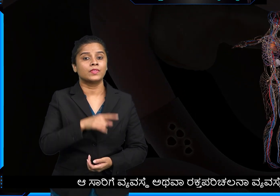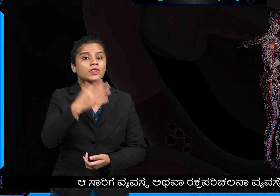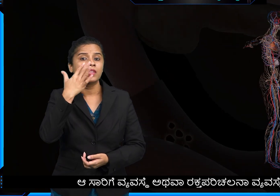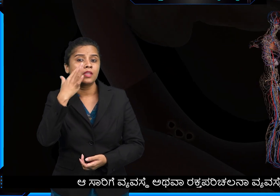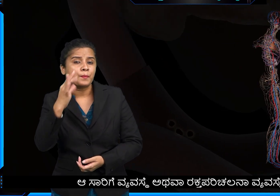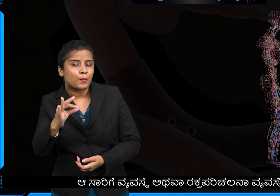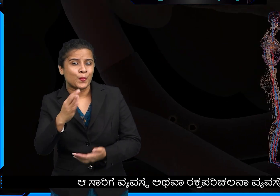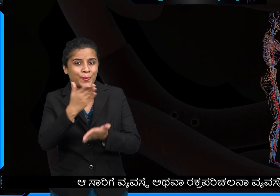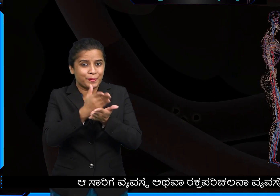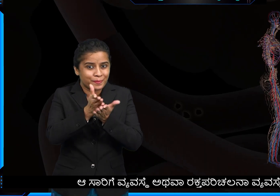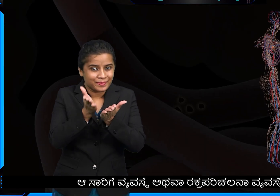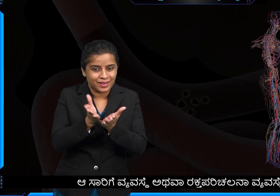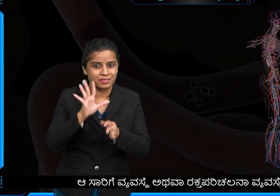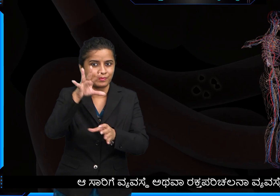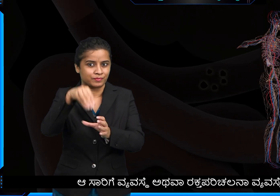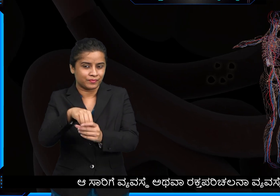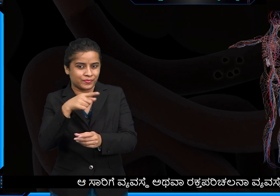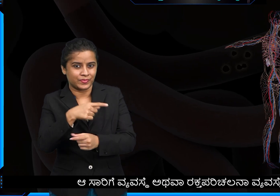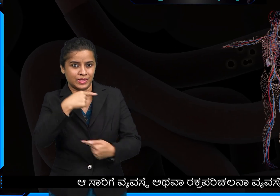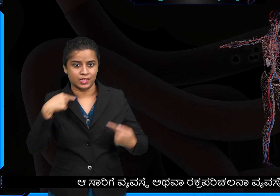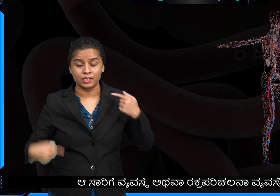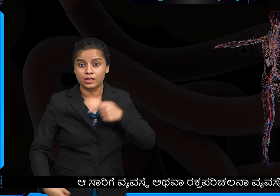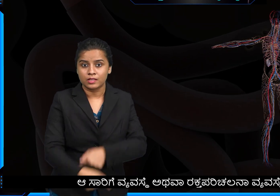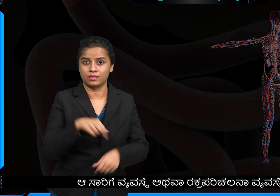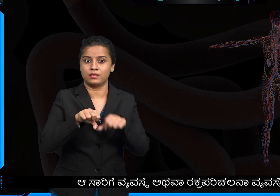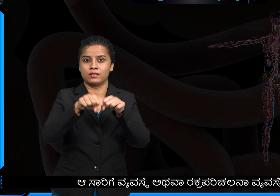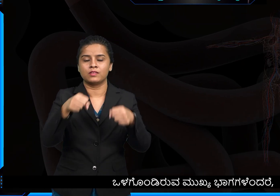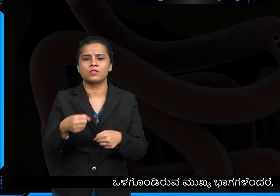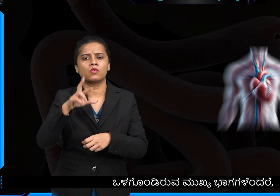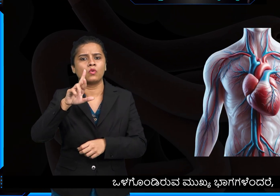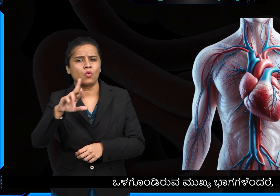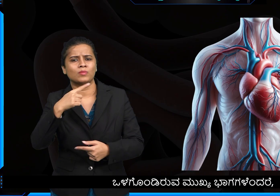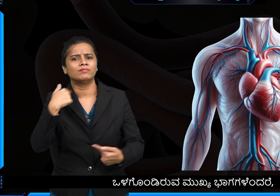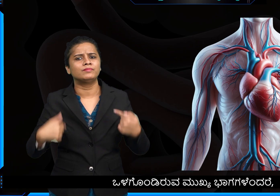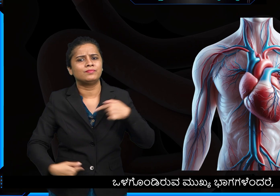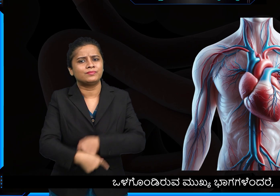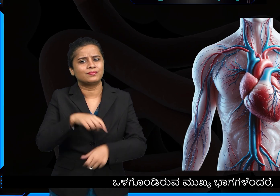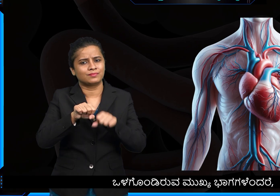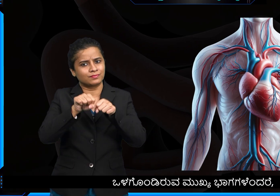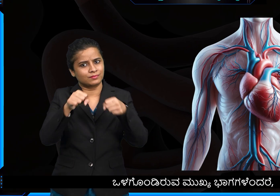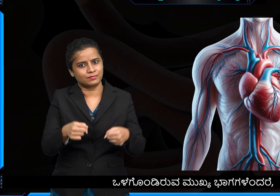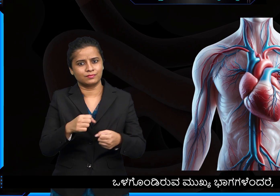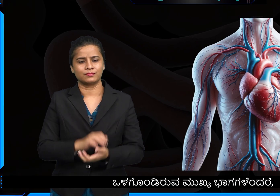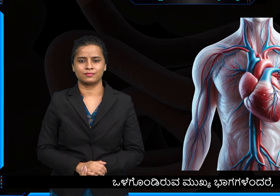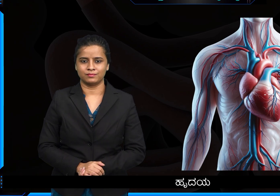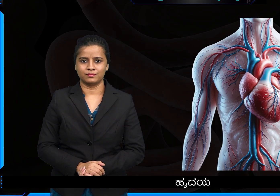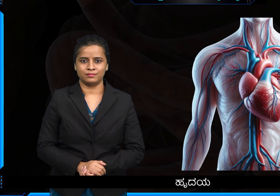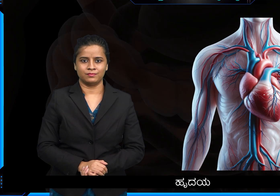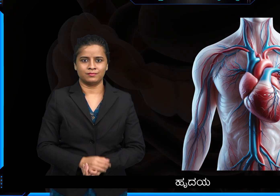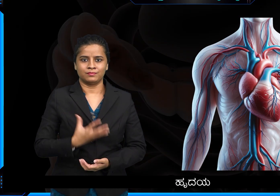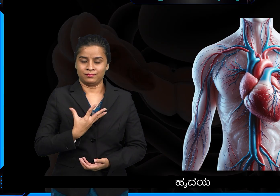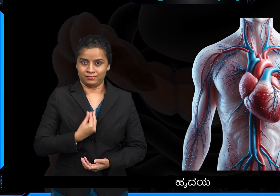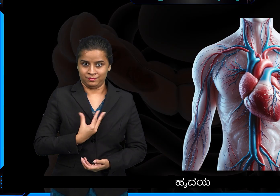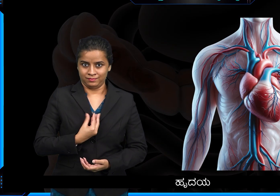ಆ ಸಾರಿಗೆ ವ್ಯವಸ್ಥೆ ಅಥವಾ ರಕ್ತ ಪರಿಚಲನಾ ವ್ಯವಸ್ಥೆಯಲ್ಲಿ ಒಳಗೊಂಡಿರುವ ಮುಖ್ಯ ಭಾಗಗಳೆಂದರೆ